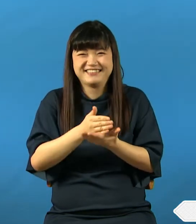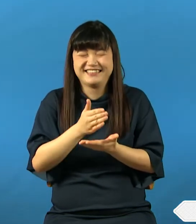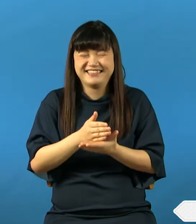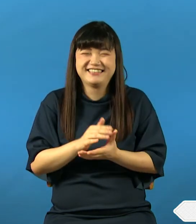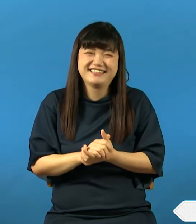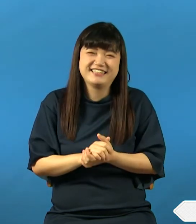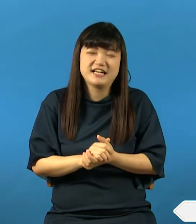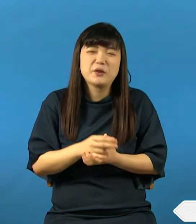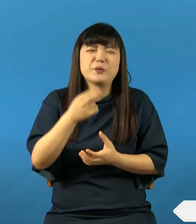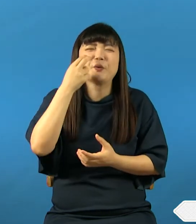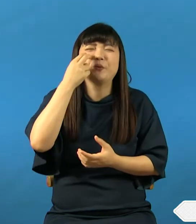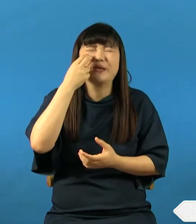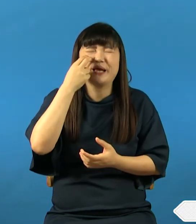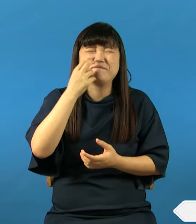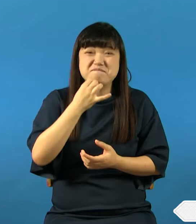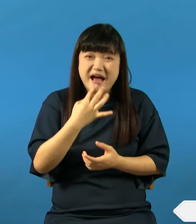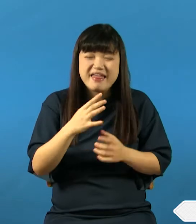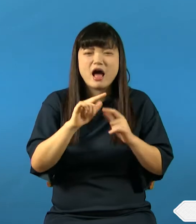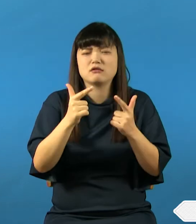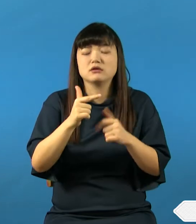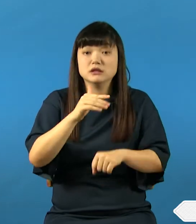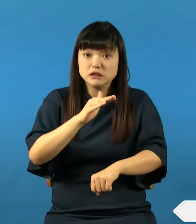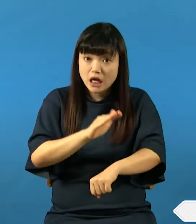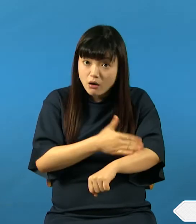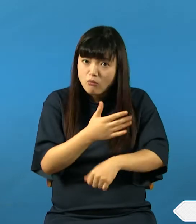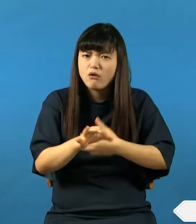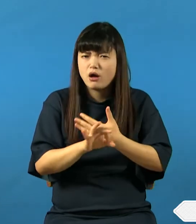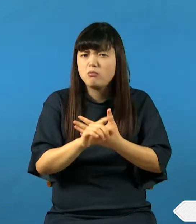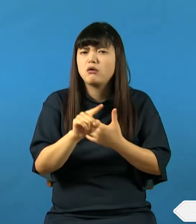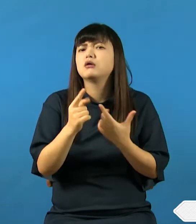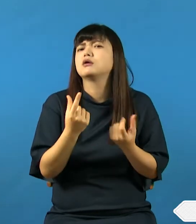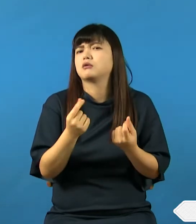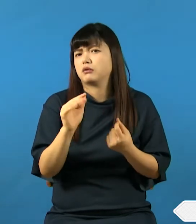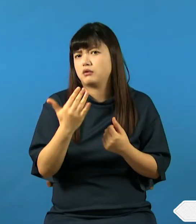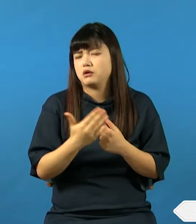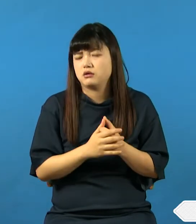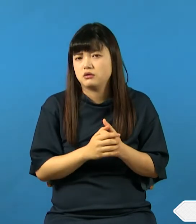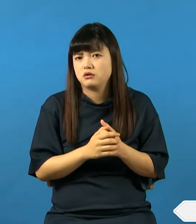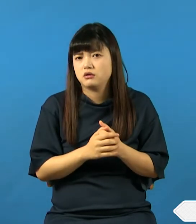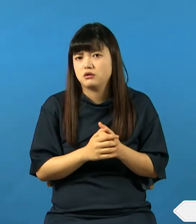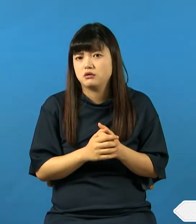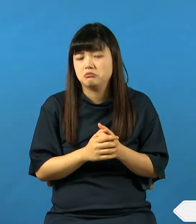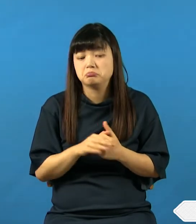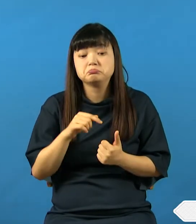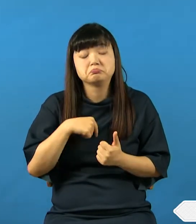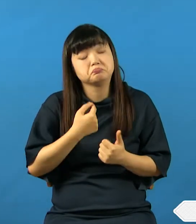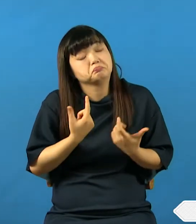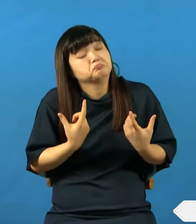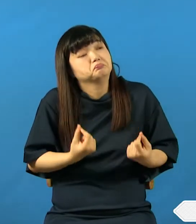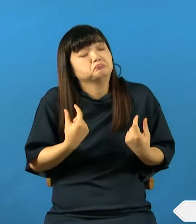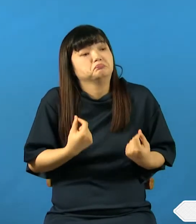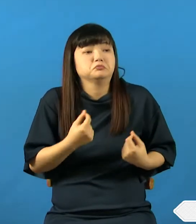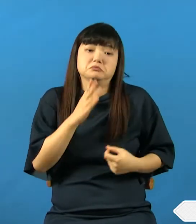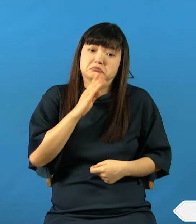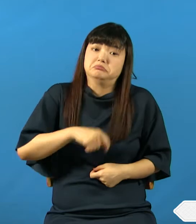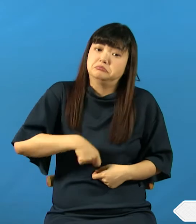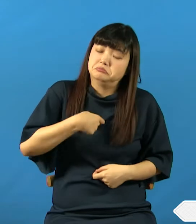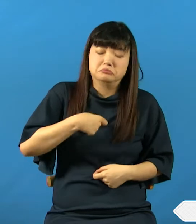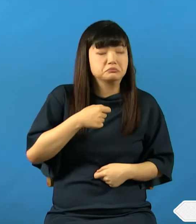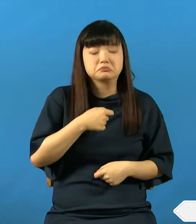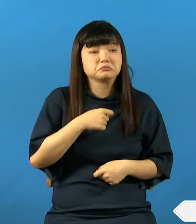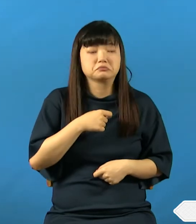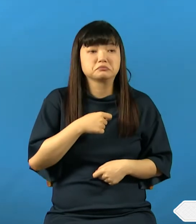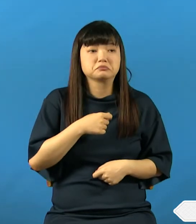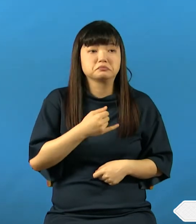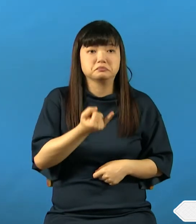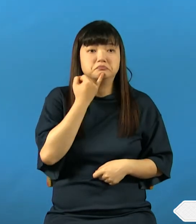그런데 이 얘기가 단순히 농담만은 아니고 잘못하면 진짜로 그렇게 될 수도 있습니다. 자기는 마치 의인이